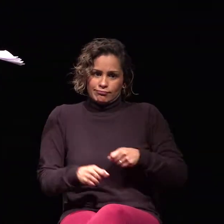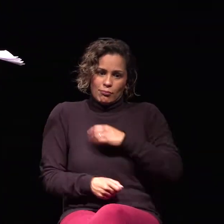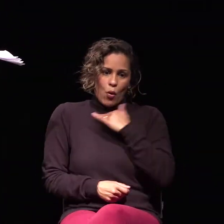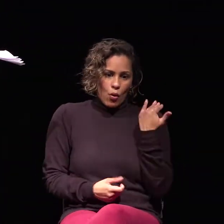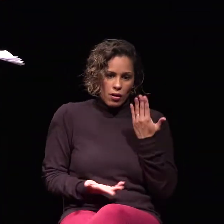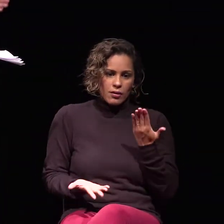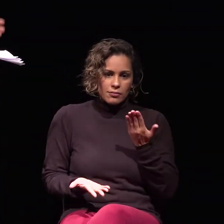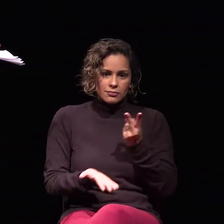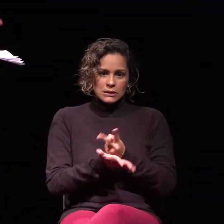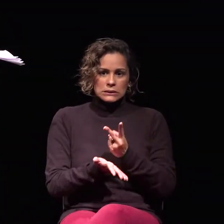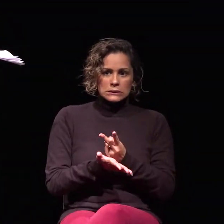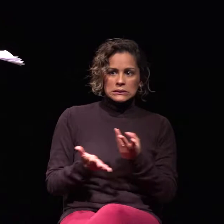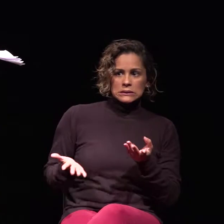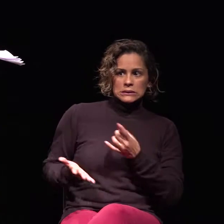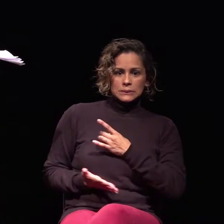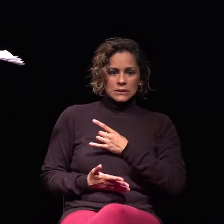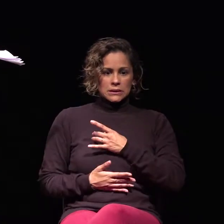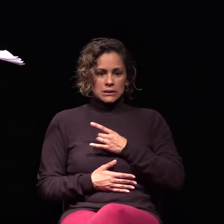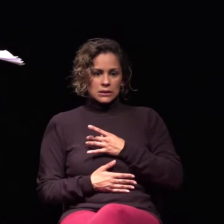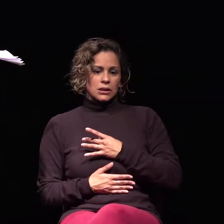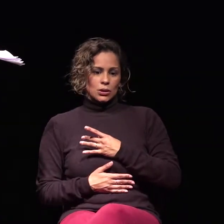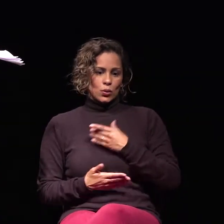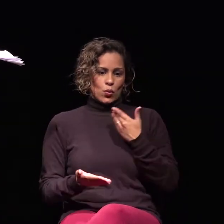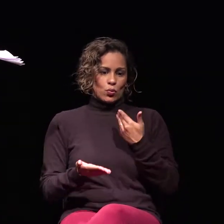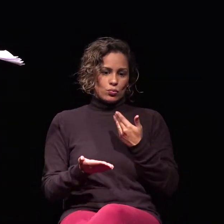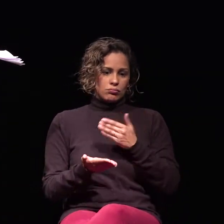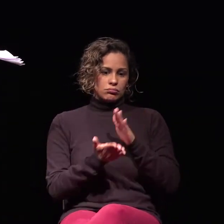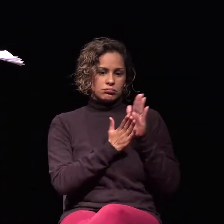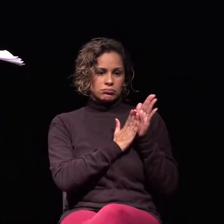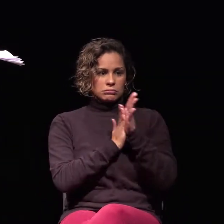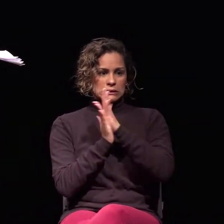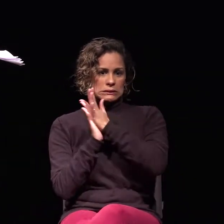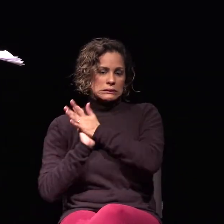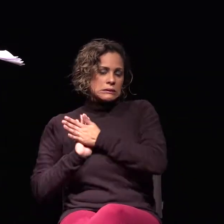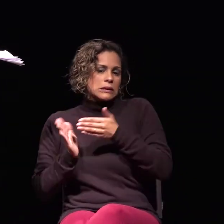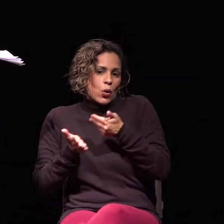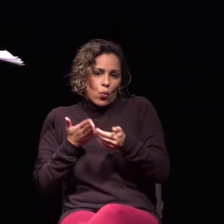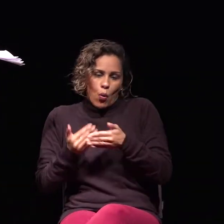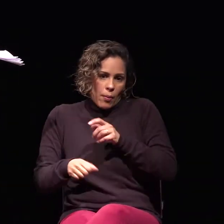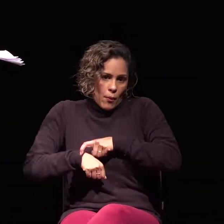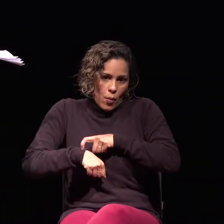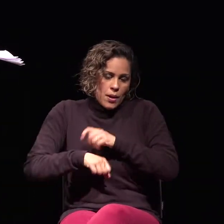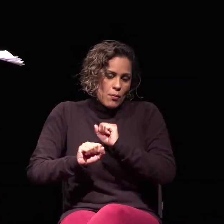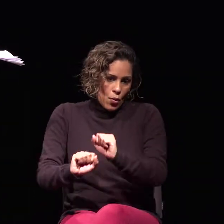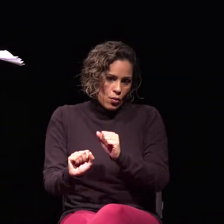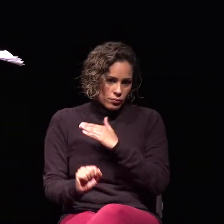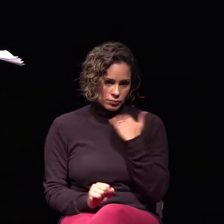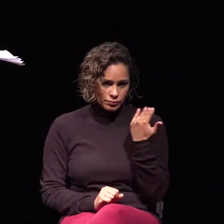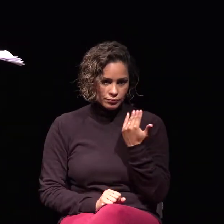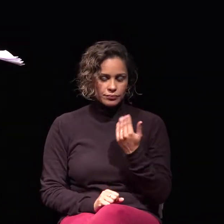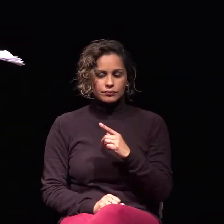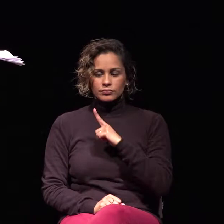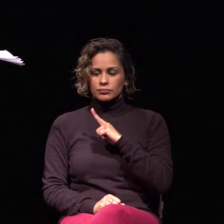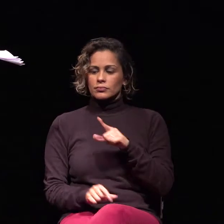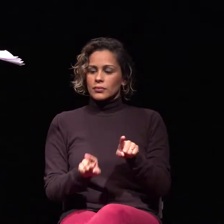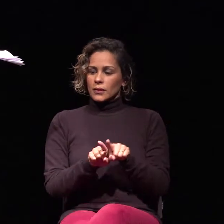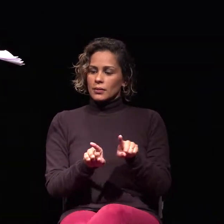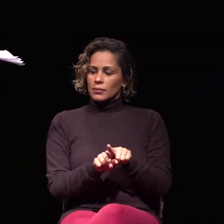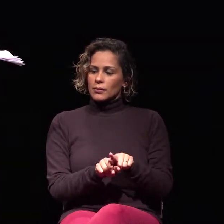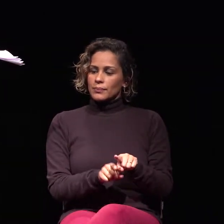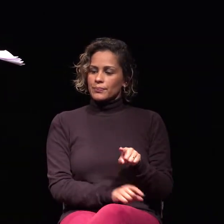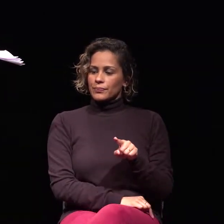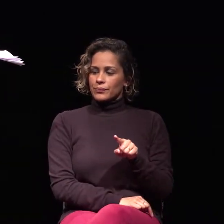tempo todo a morte te acompanha. Das 51 mulheres, 13% são negras, que a gente